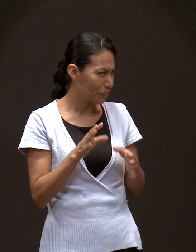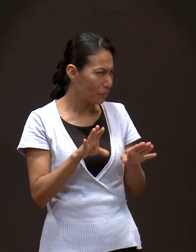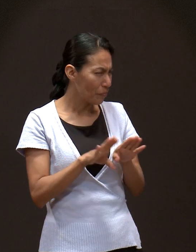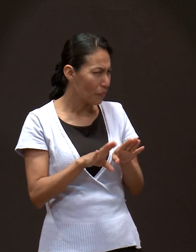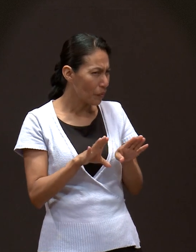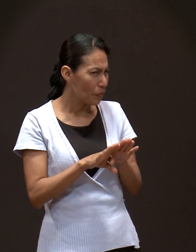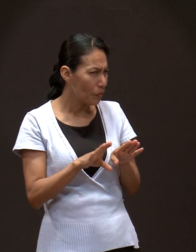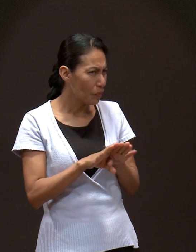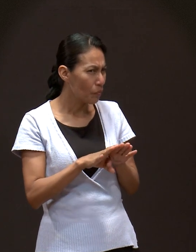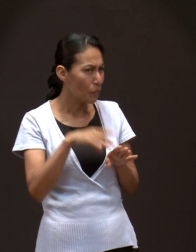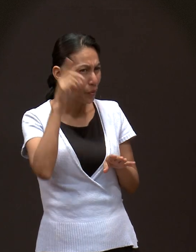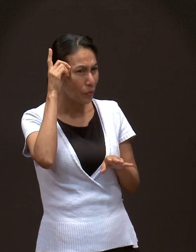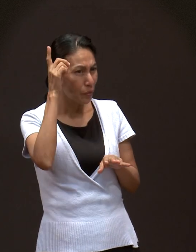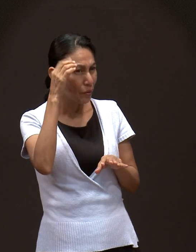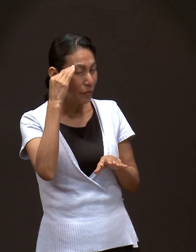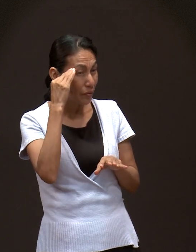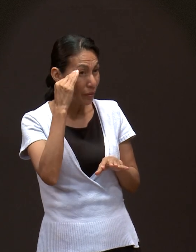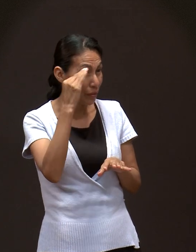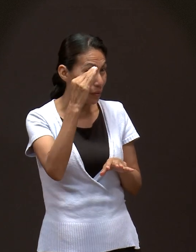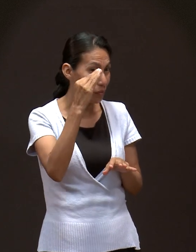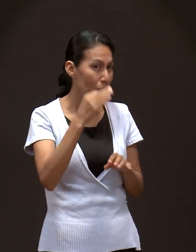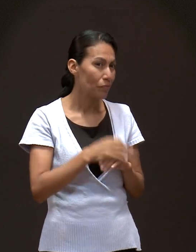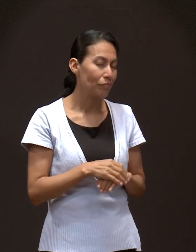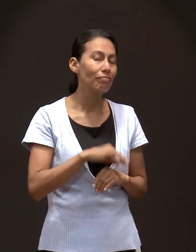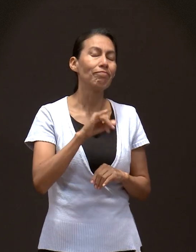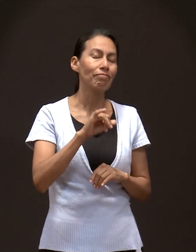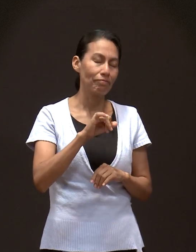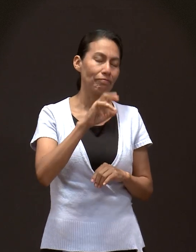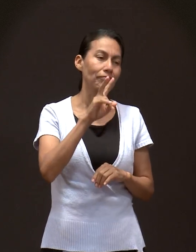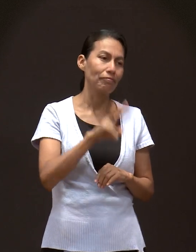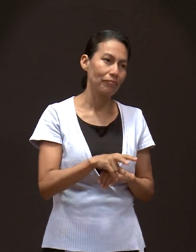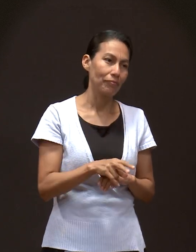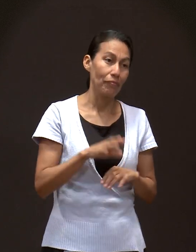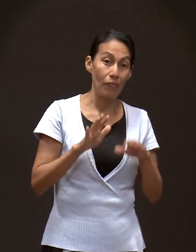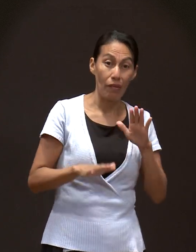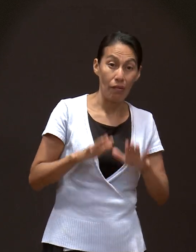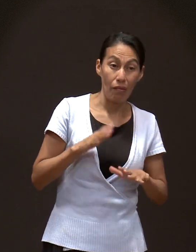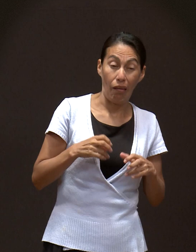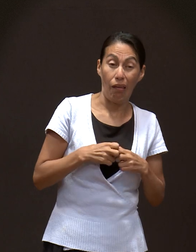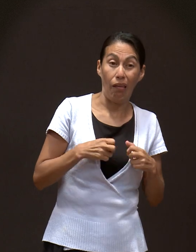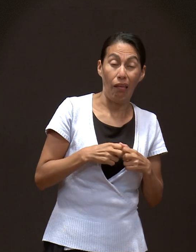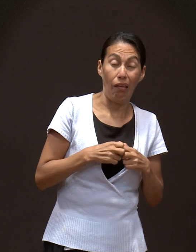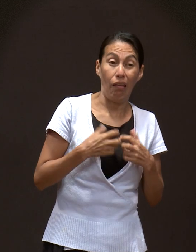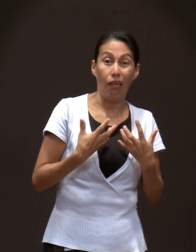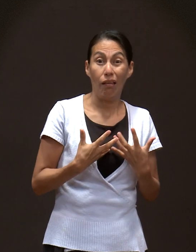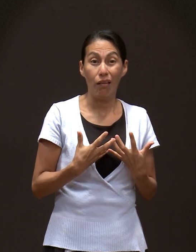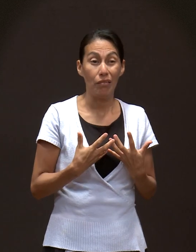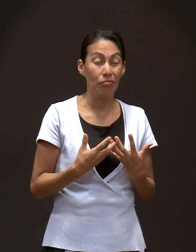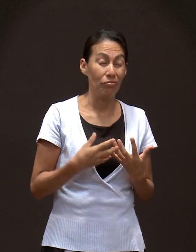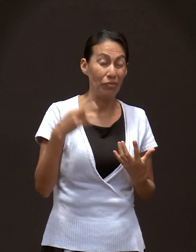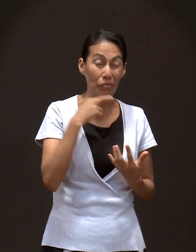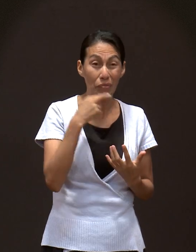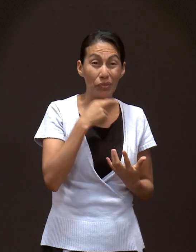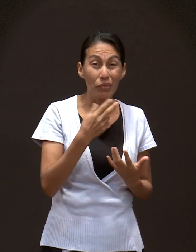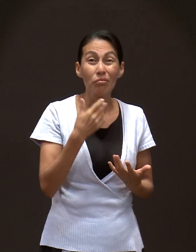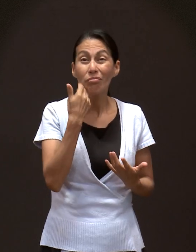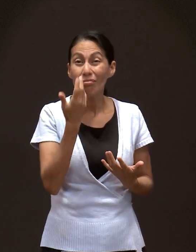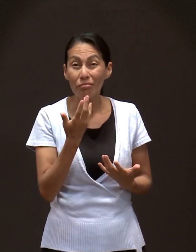experiencia, ¿no? Puedo ver que Dios tiene su tiempo. Así es. Y a veces nos desesperamos.